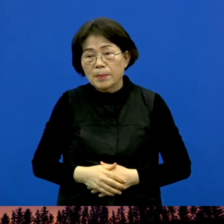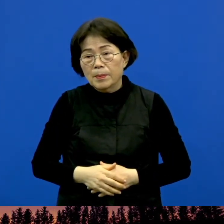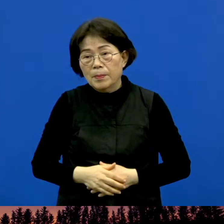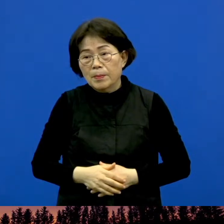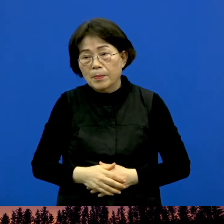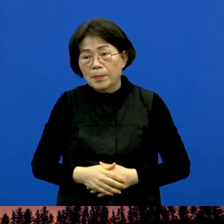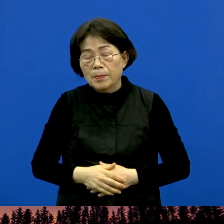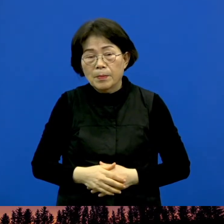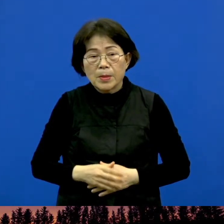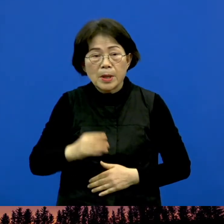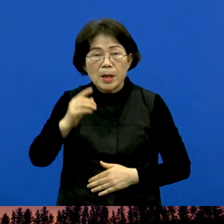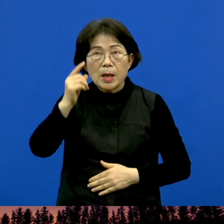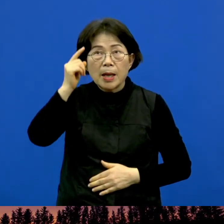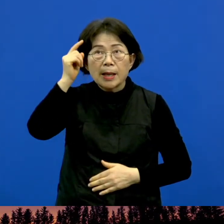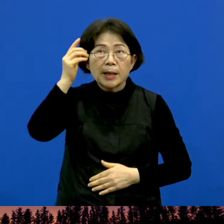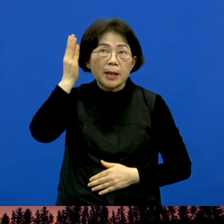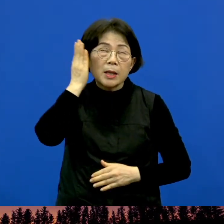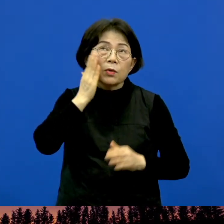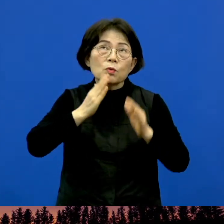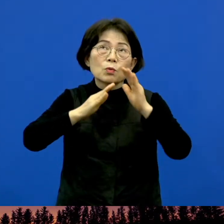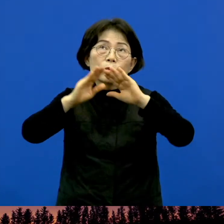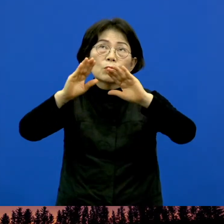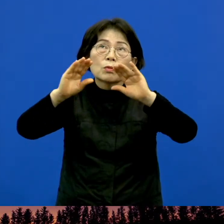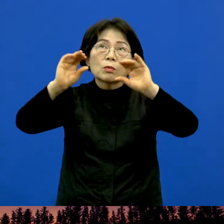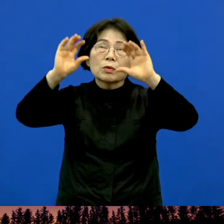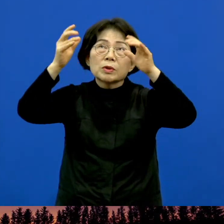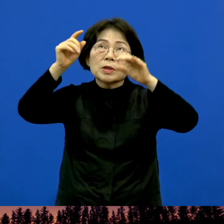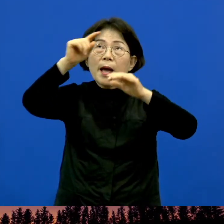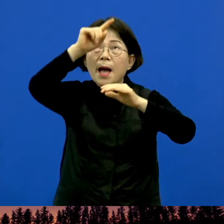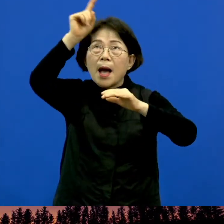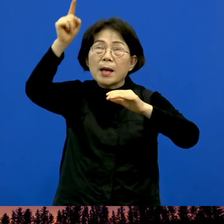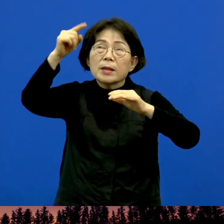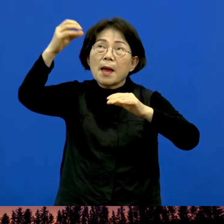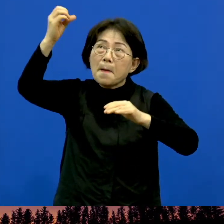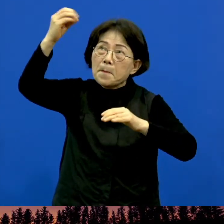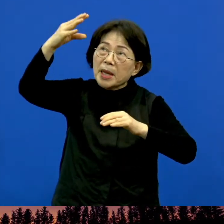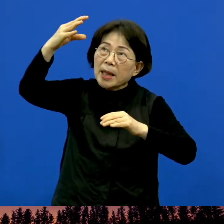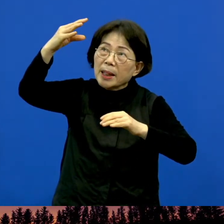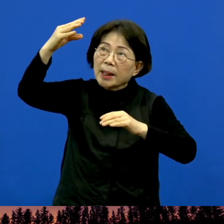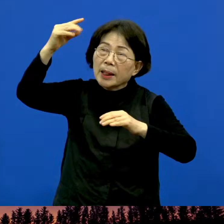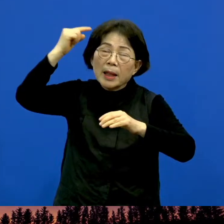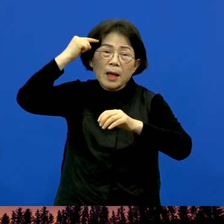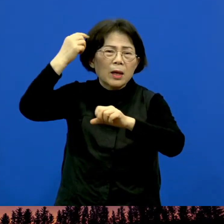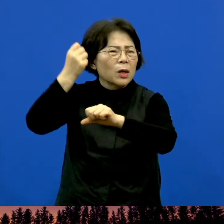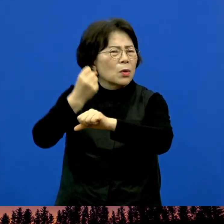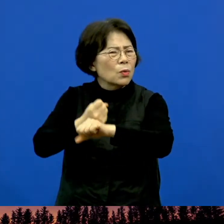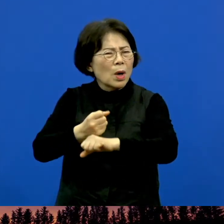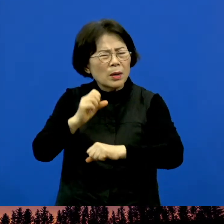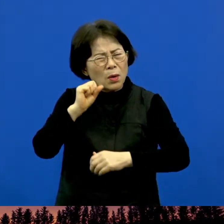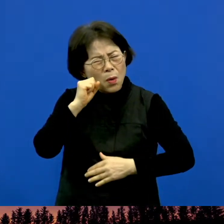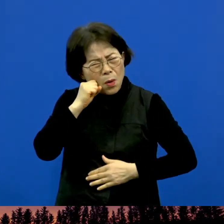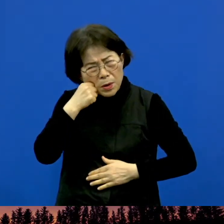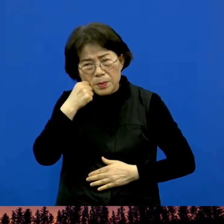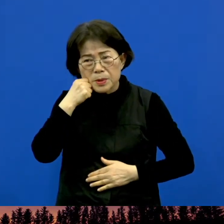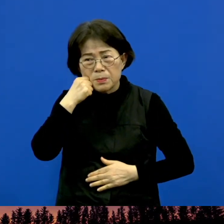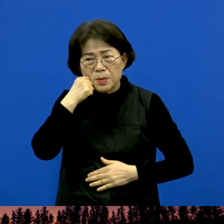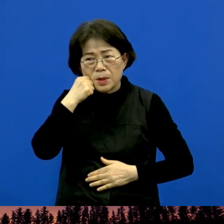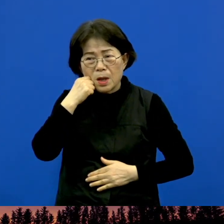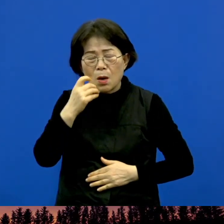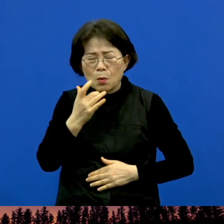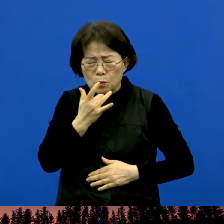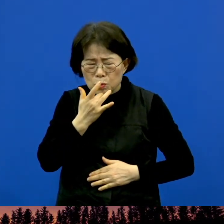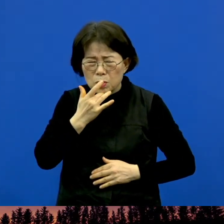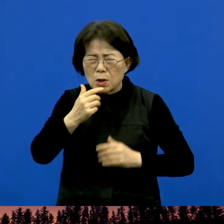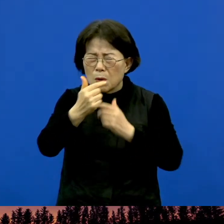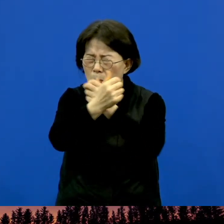이 공창 하나, 빛 하나만 해도 여러분 이것을 연구하기가 어려워요. 너무 어려워. 너무 어마어마한 거. 우주는 너무 광대하고